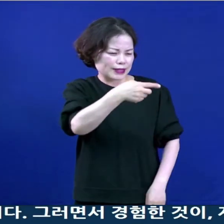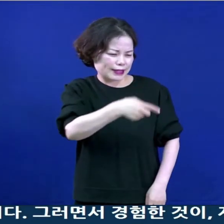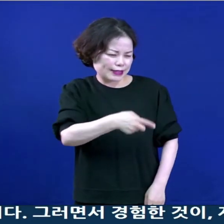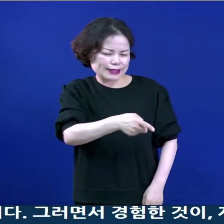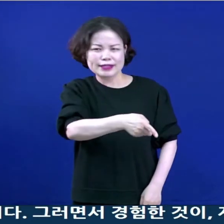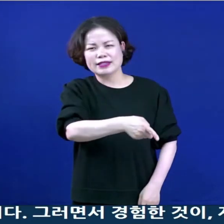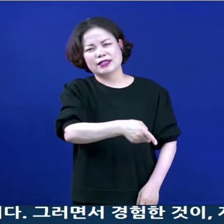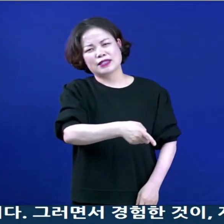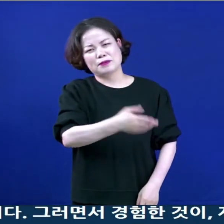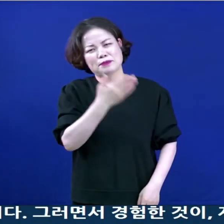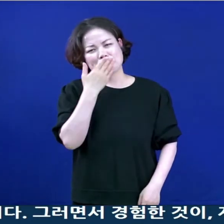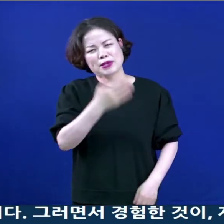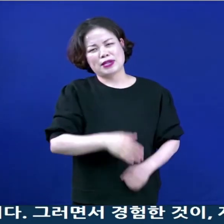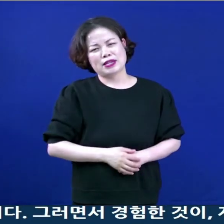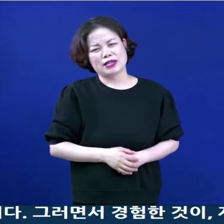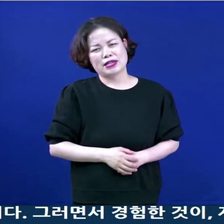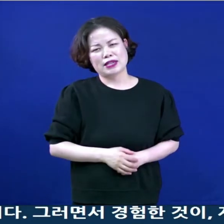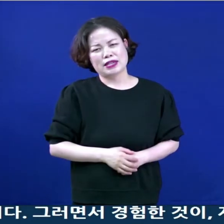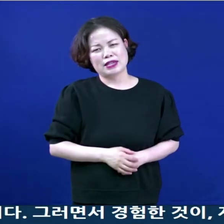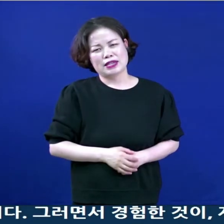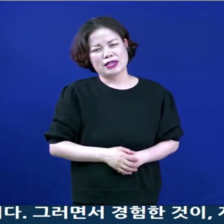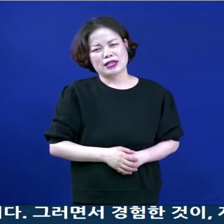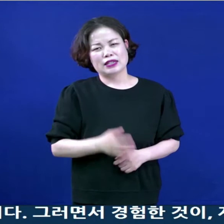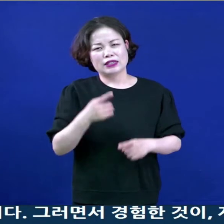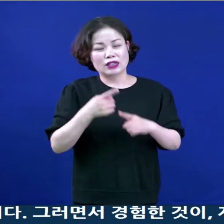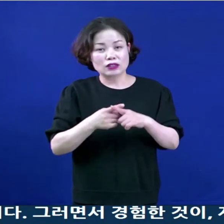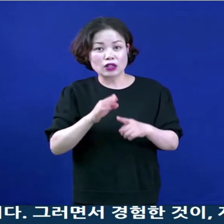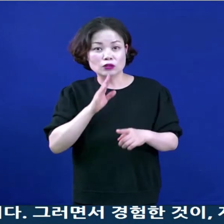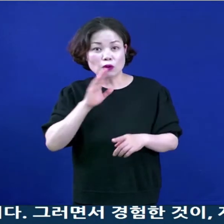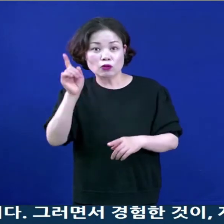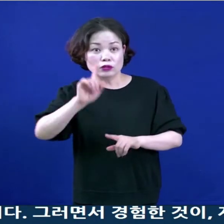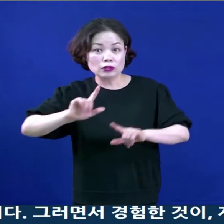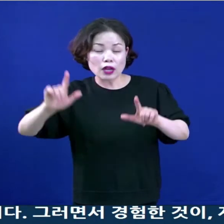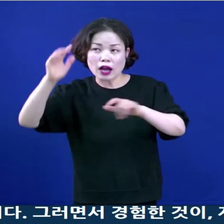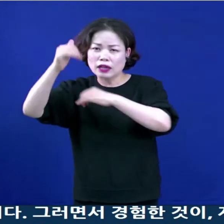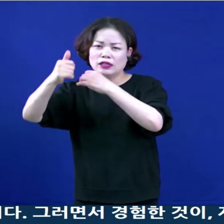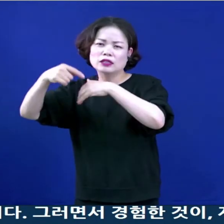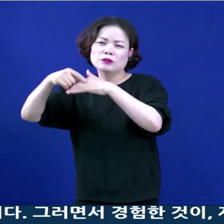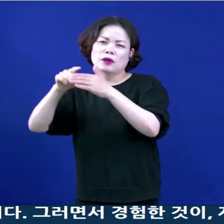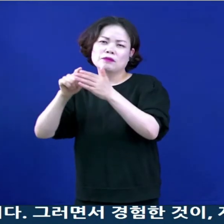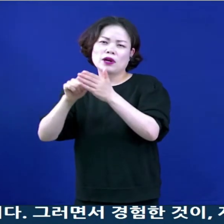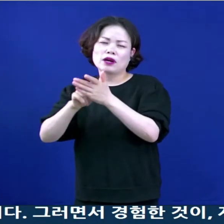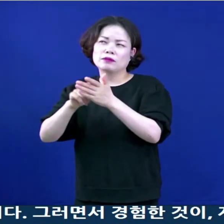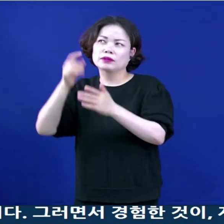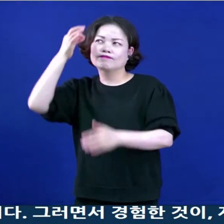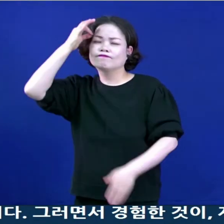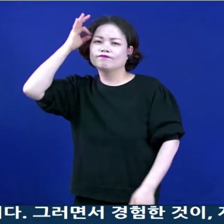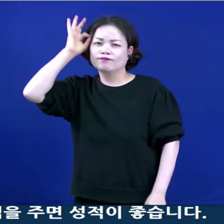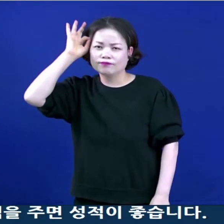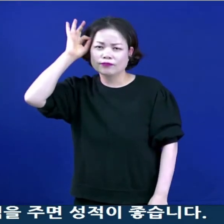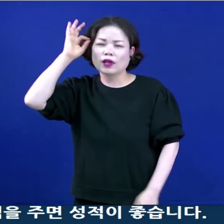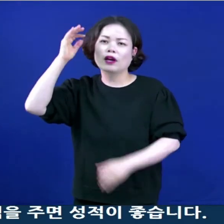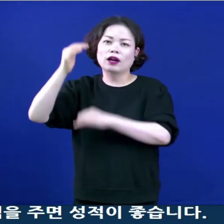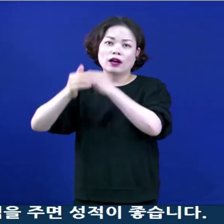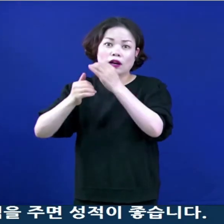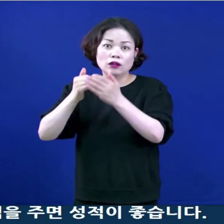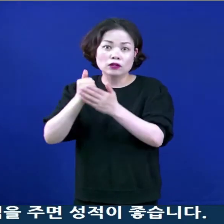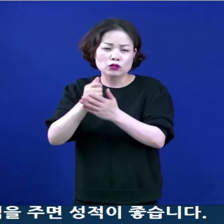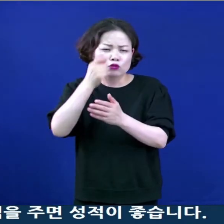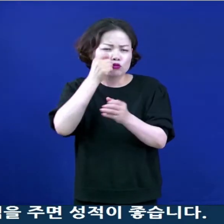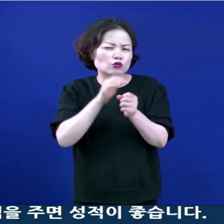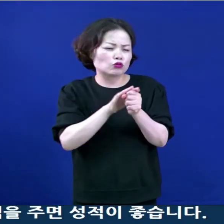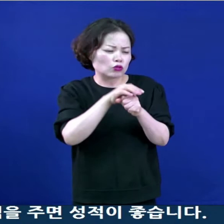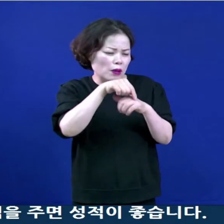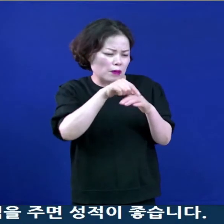있거든요. 제가 그러다가 정말 어느 날 하나님의 마음을 거기서 깨달았어요. 하나님이